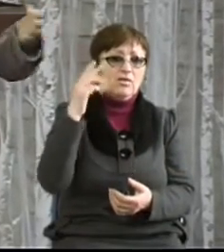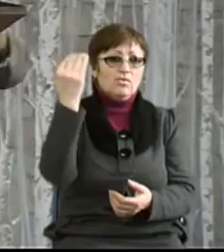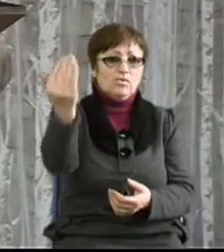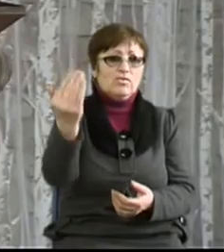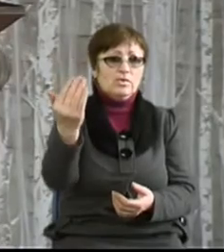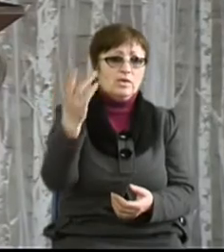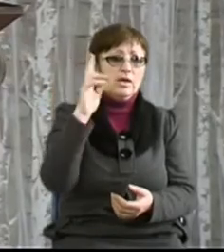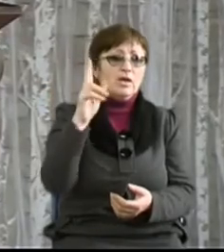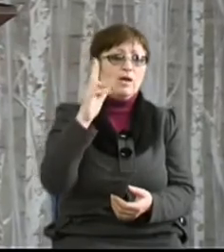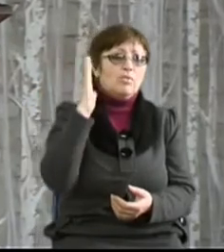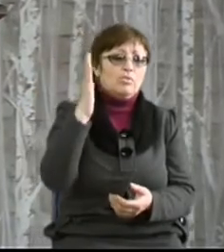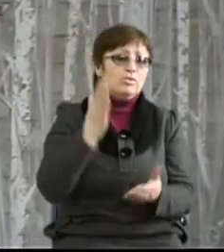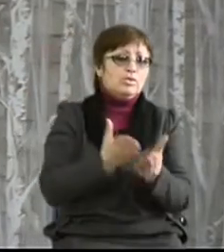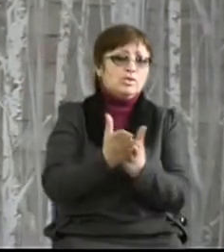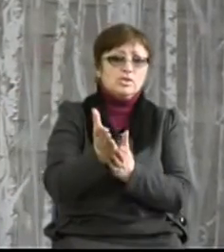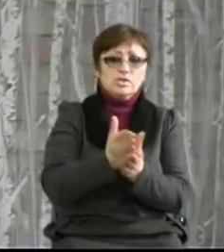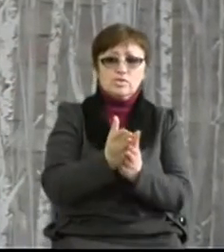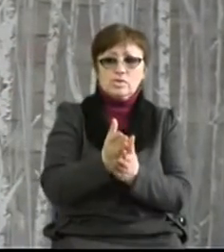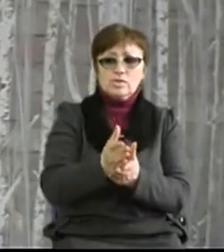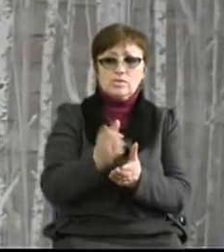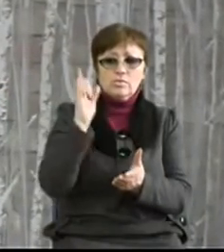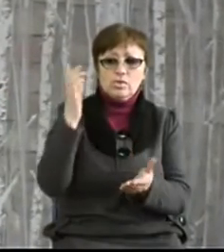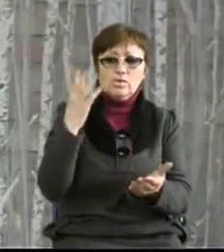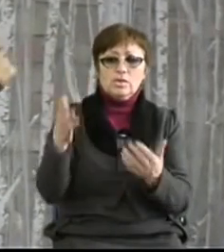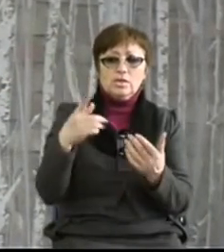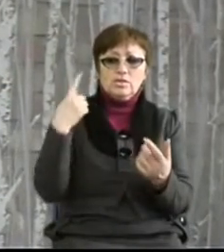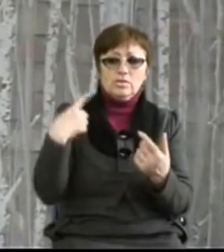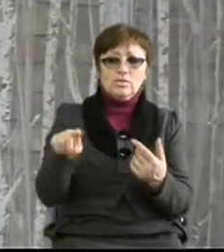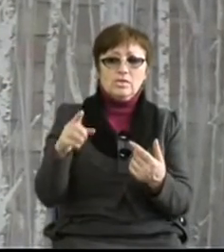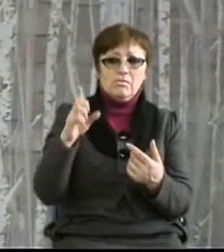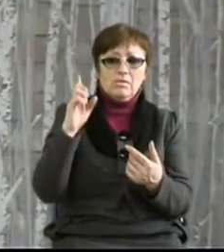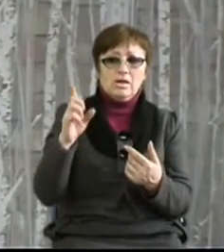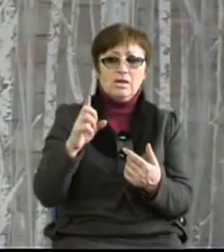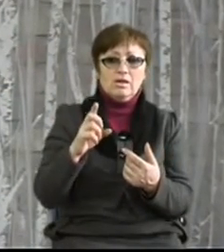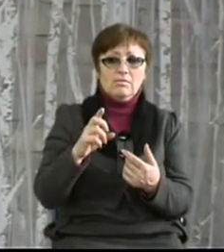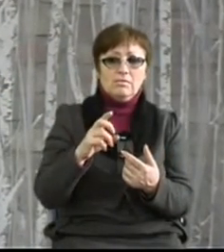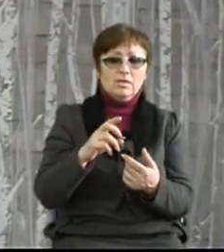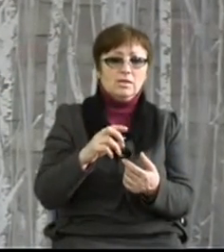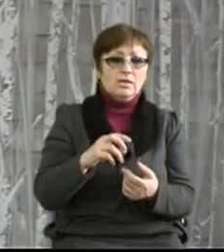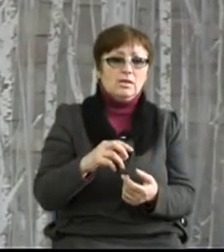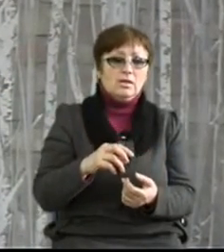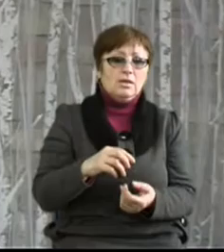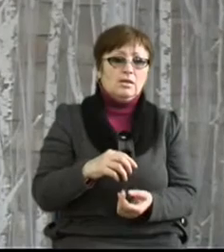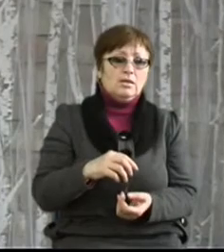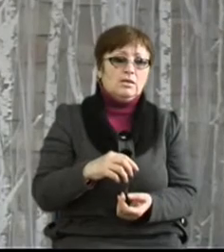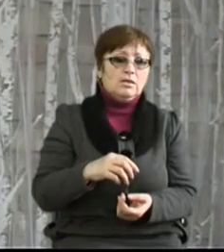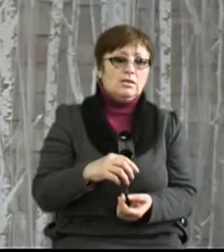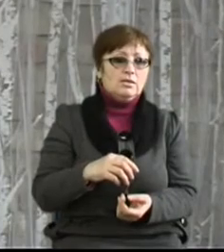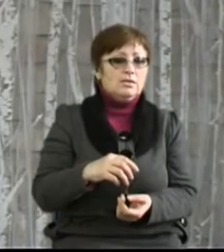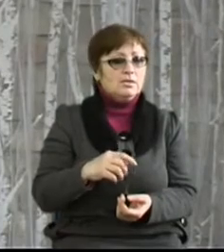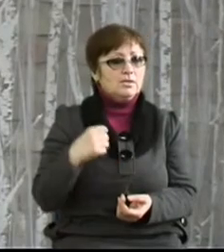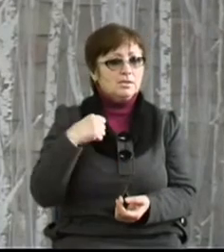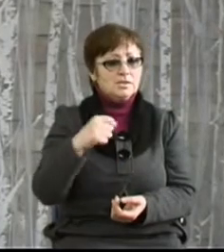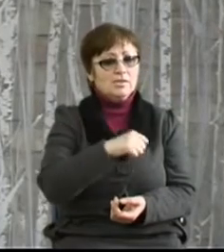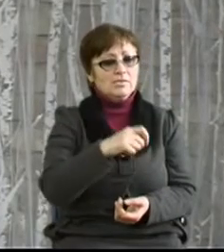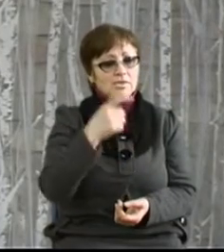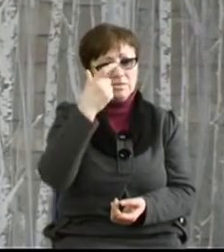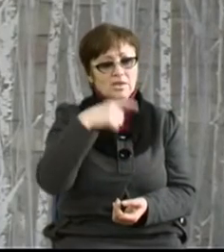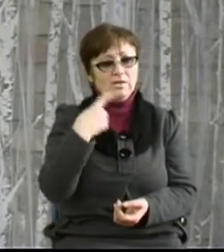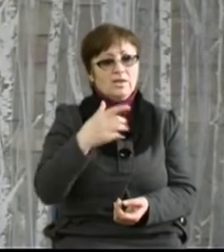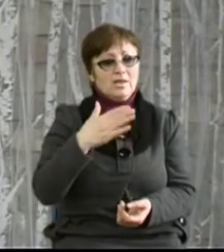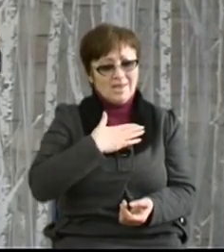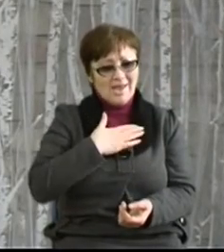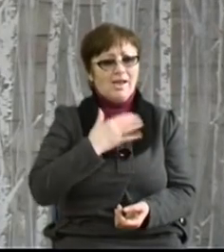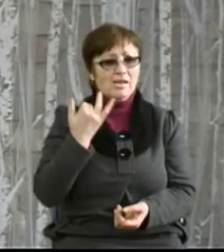служить Господу, или служить тем богам, которым служили отцы ваши. И сам про себя говорит: а я и мой дом